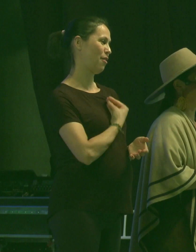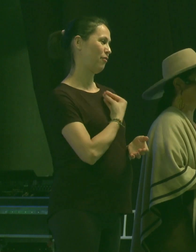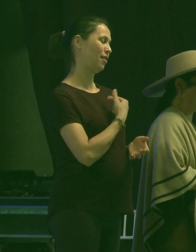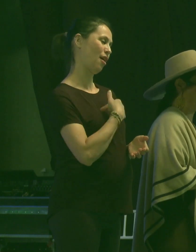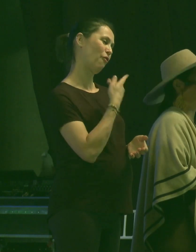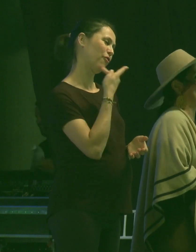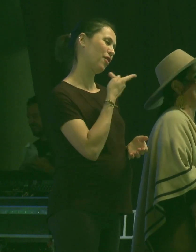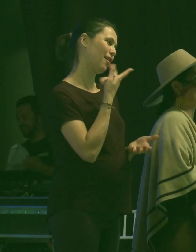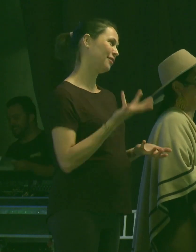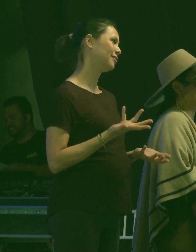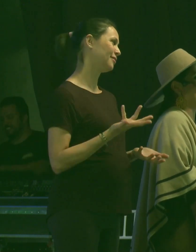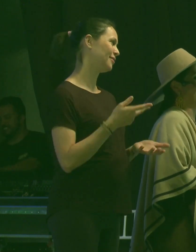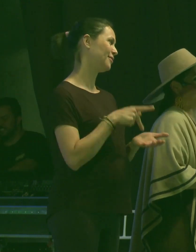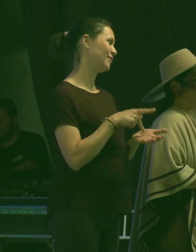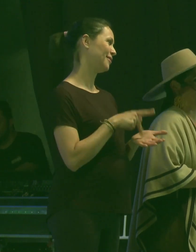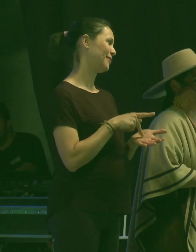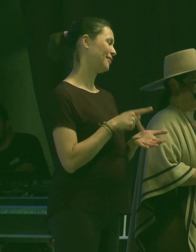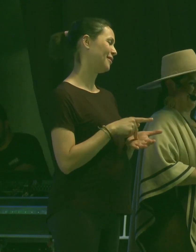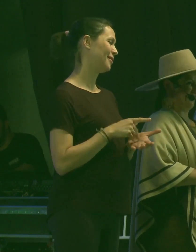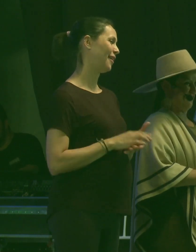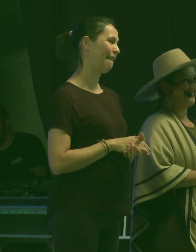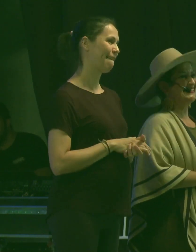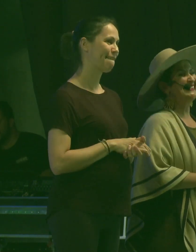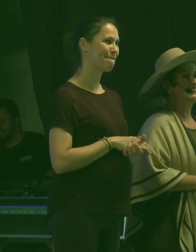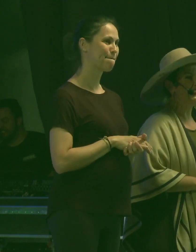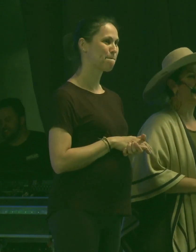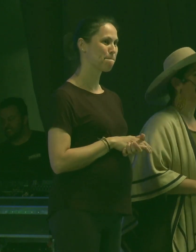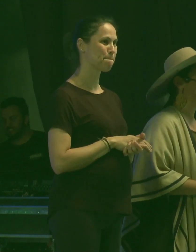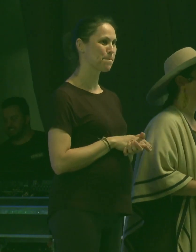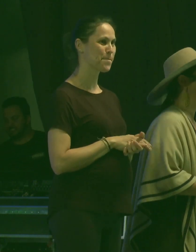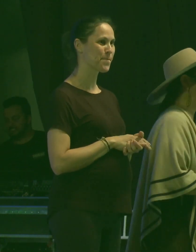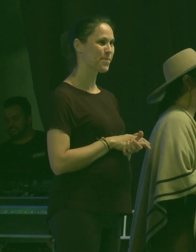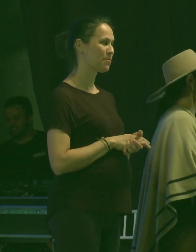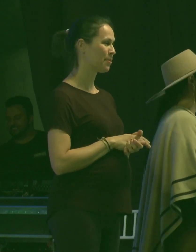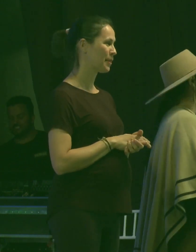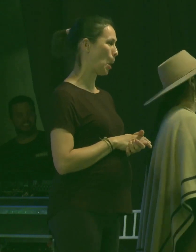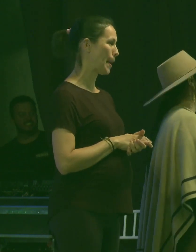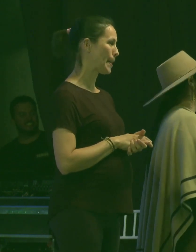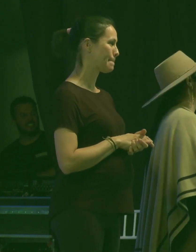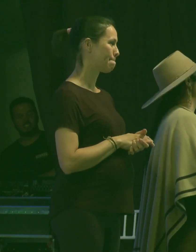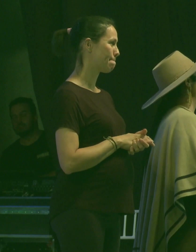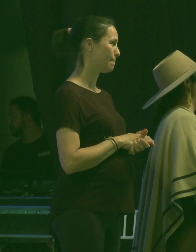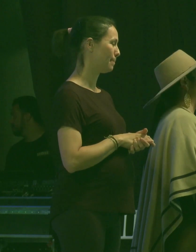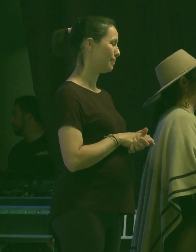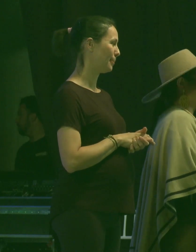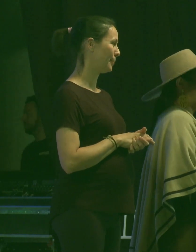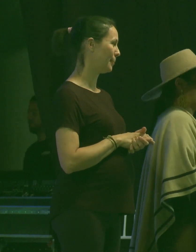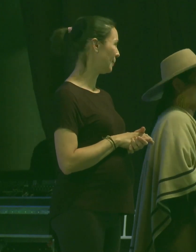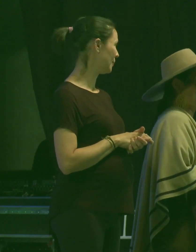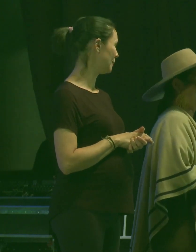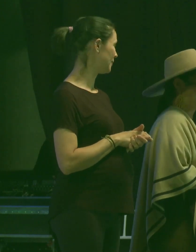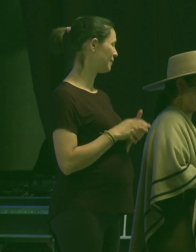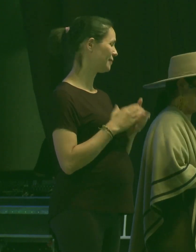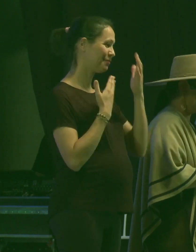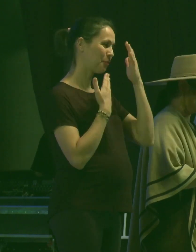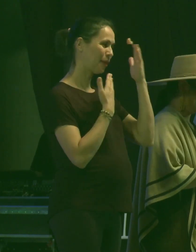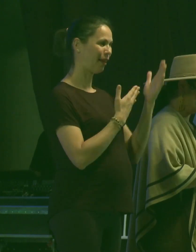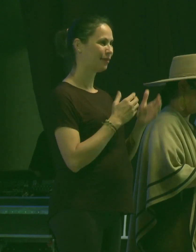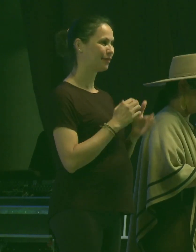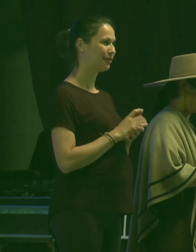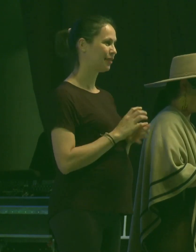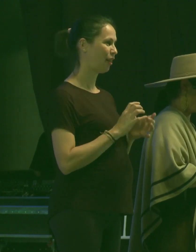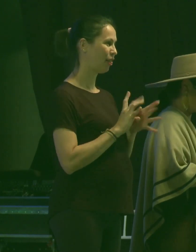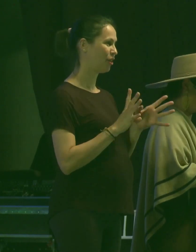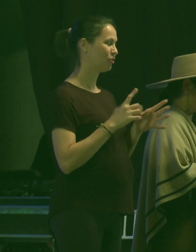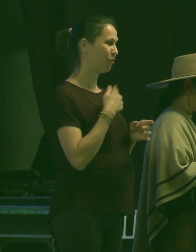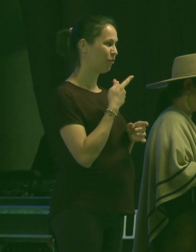tá o certo? O Zeca me dá essa honra, claro, gente. Claro, isso aí. E você gosta, né, Jean? Obrigada, Zeca. Olha aí, vocês formam um